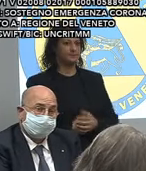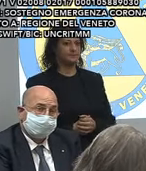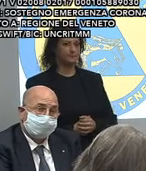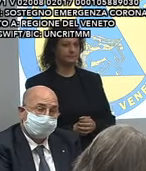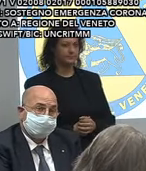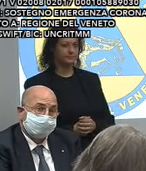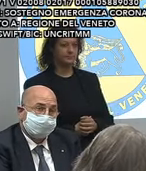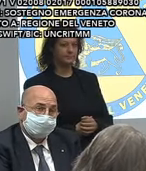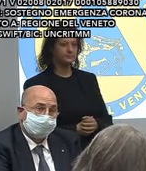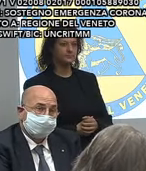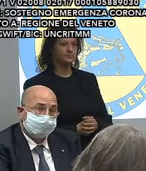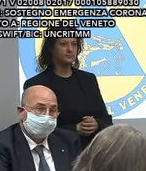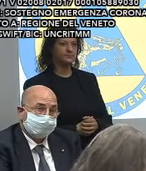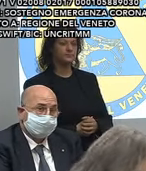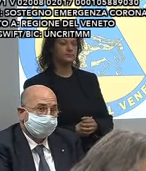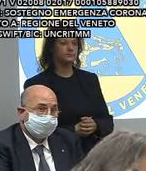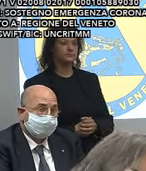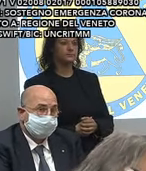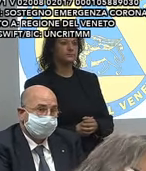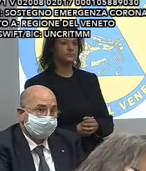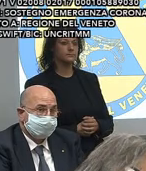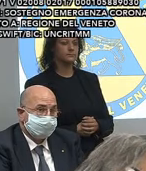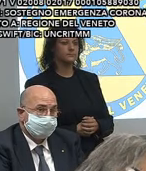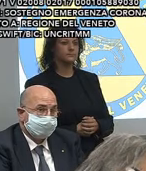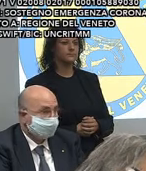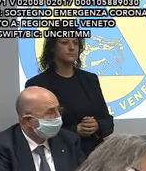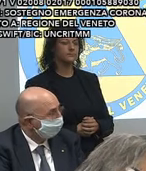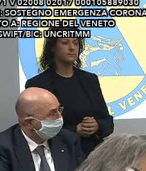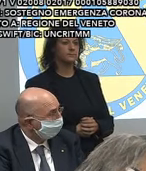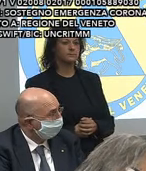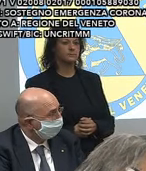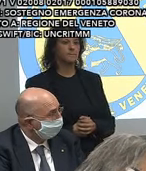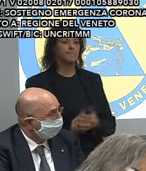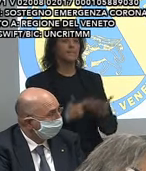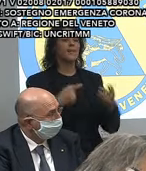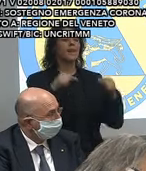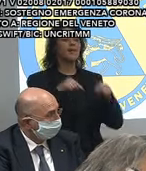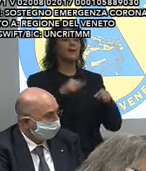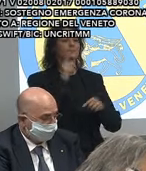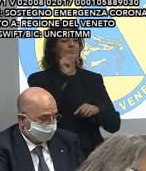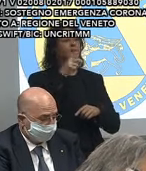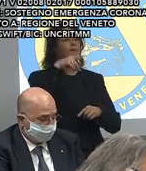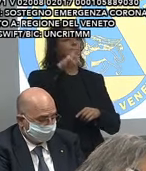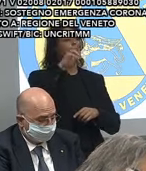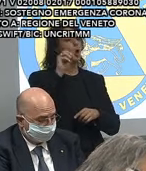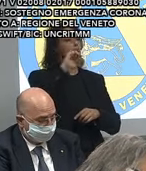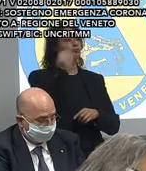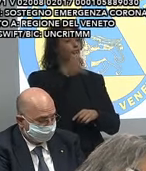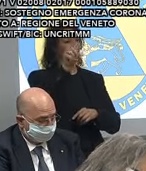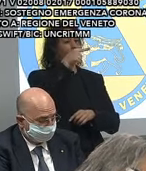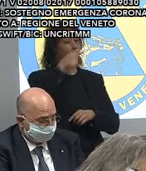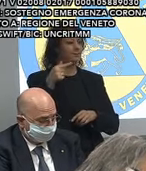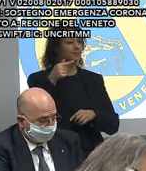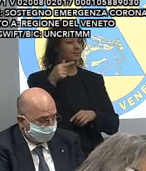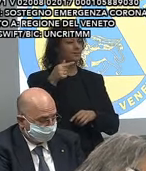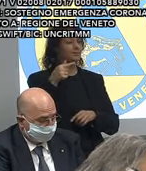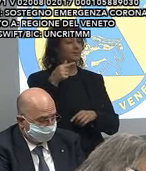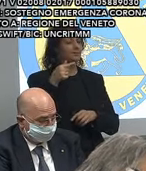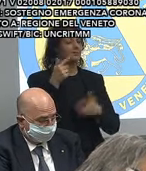fine? Ma guarda, non stiamo ragionando di project, nel senso che ci sarà